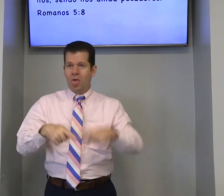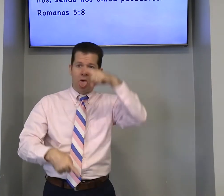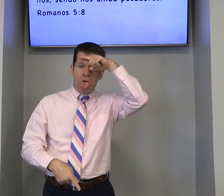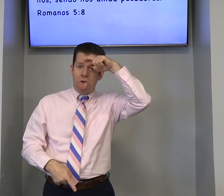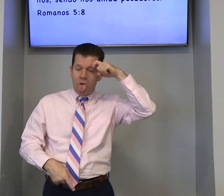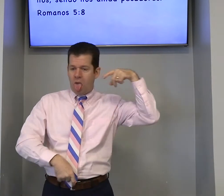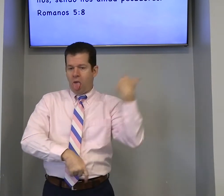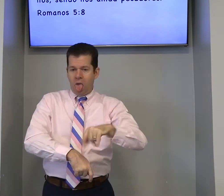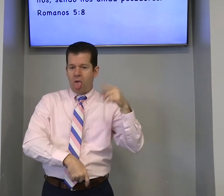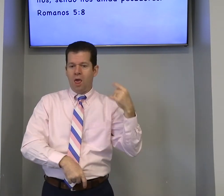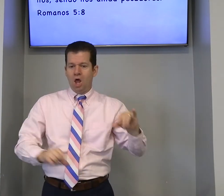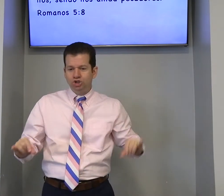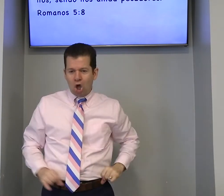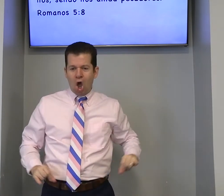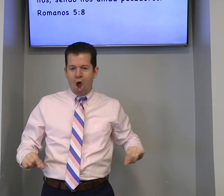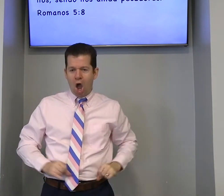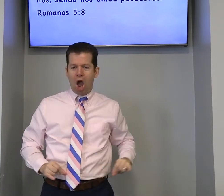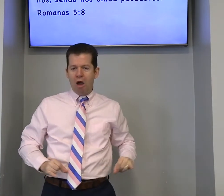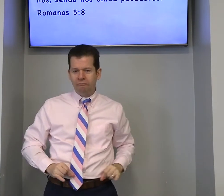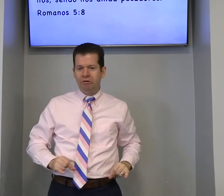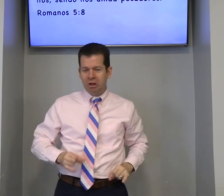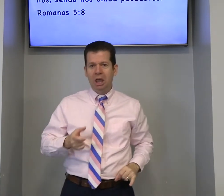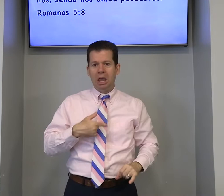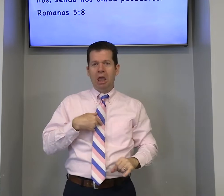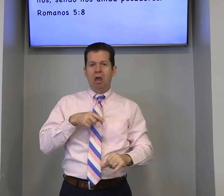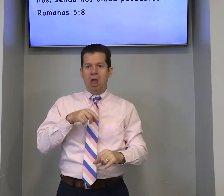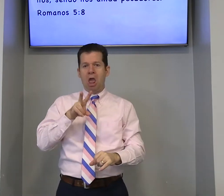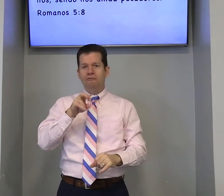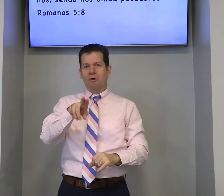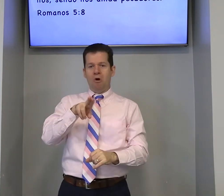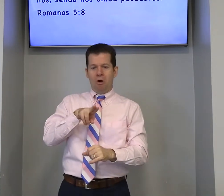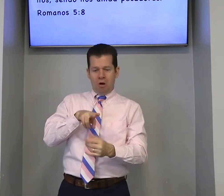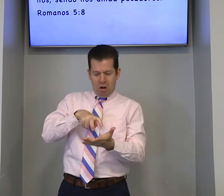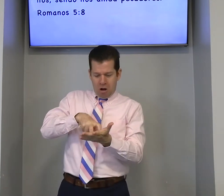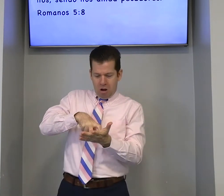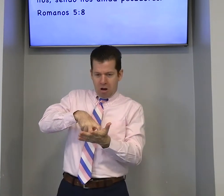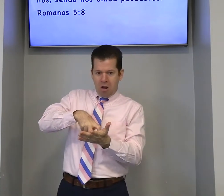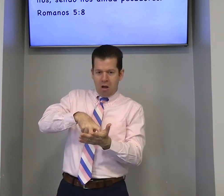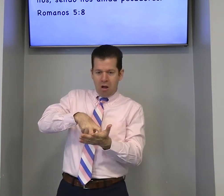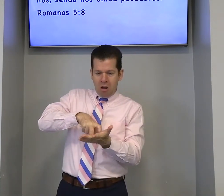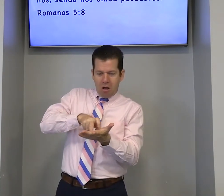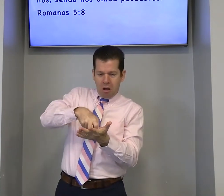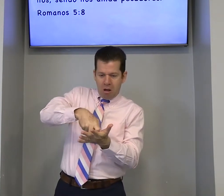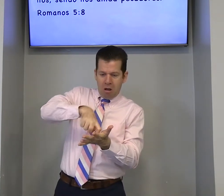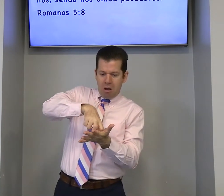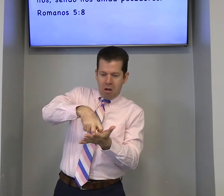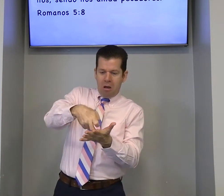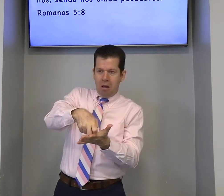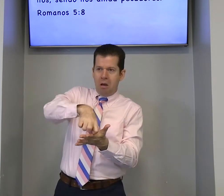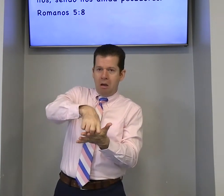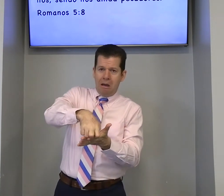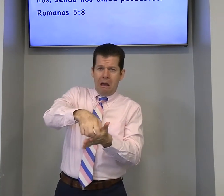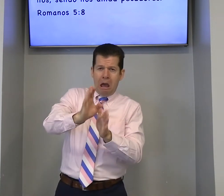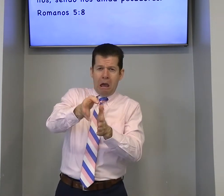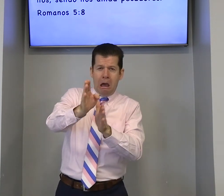pecado. Você pode trabalhar, sofrer. Eu vou de joelho